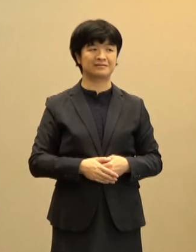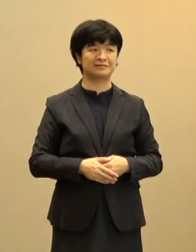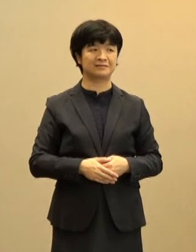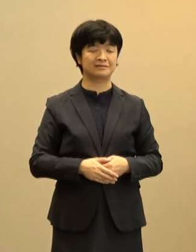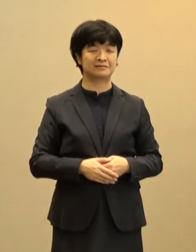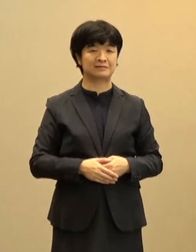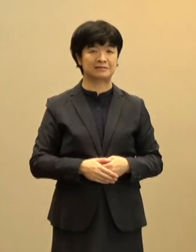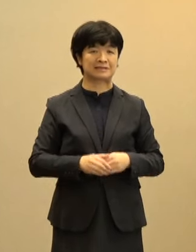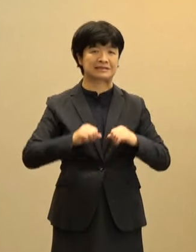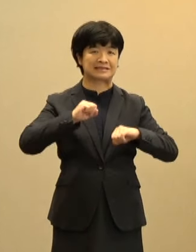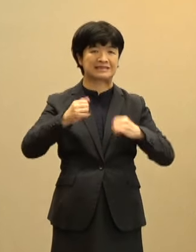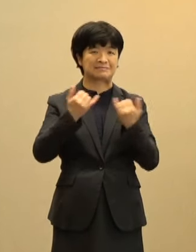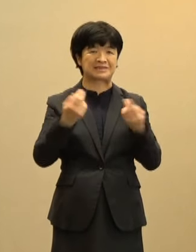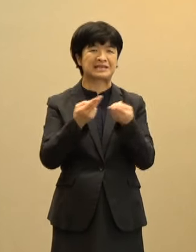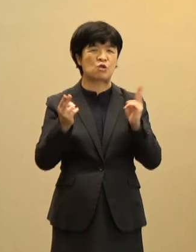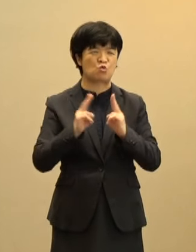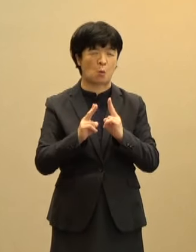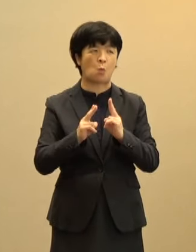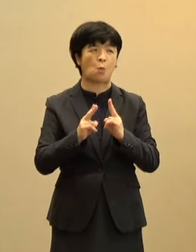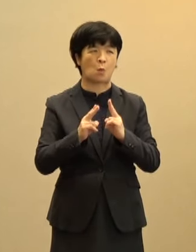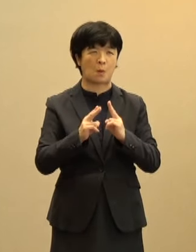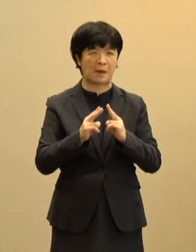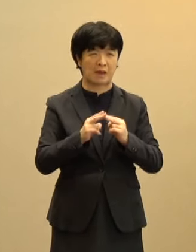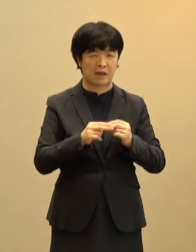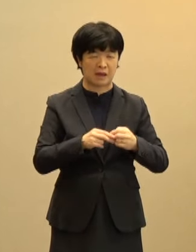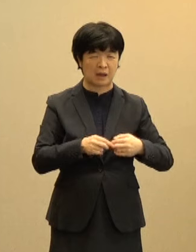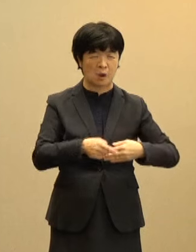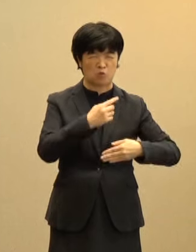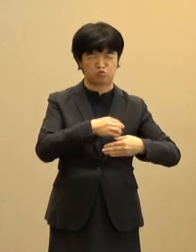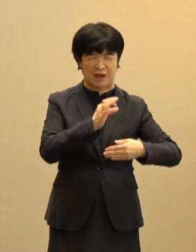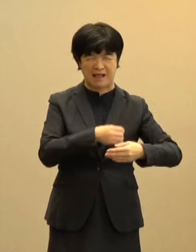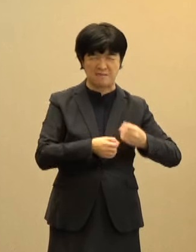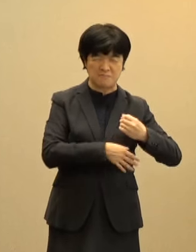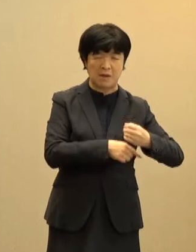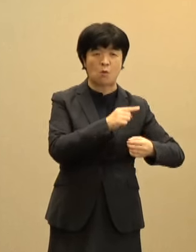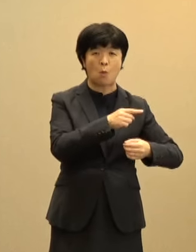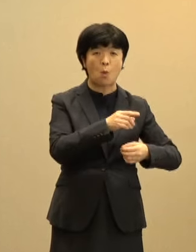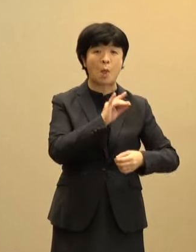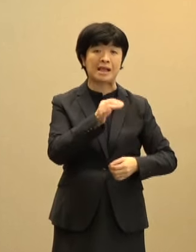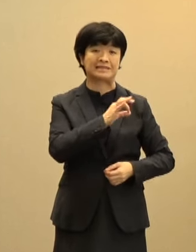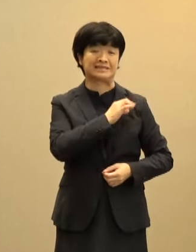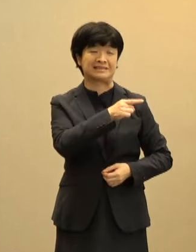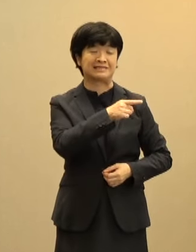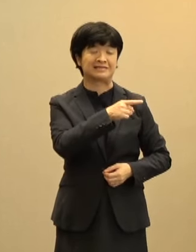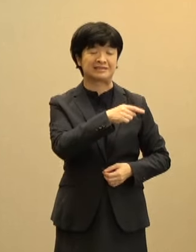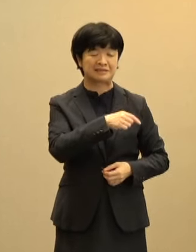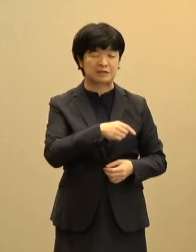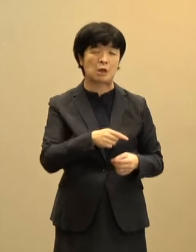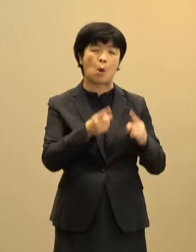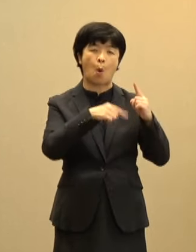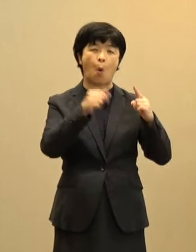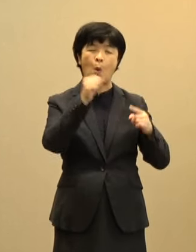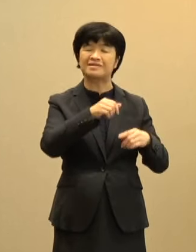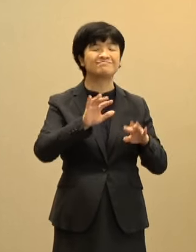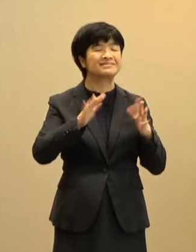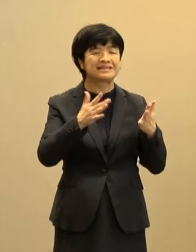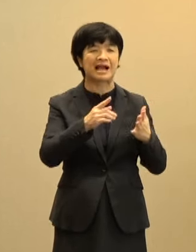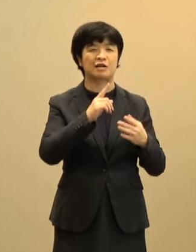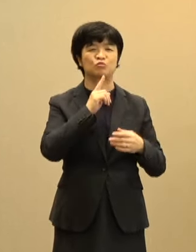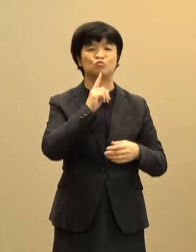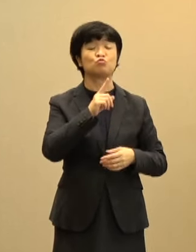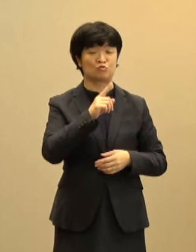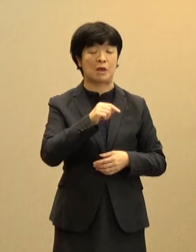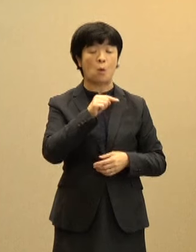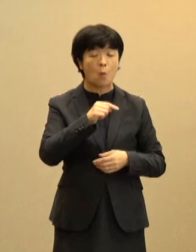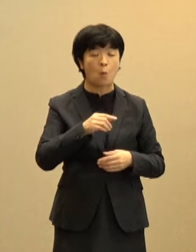自民党が裏側にいわゆる裏側に対して本意を認めないという判断をしました、はい、まずその受け止めと、